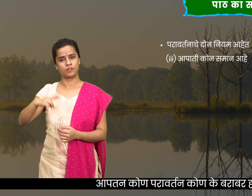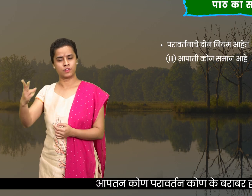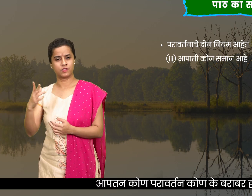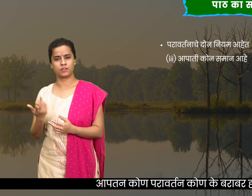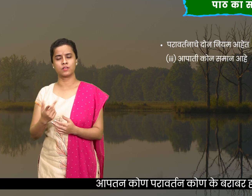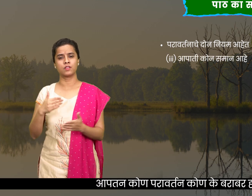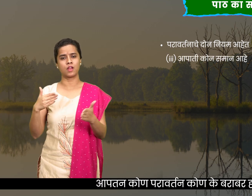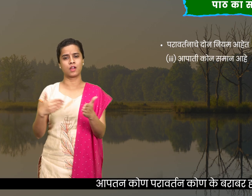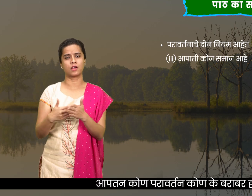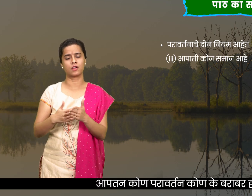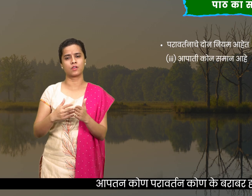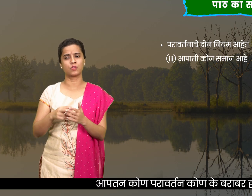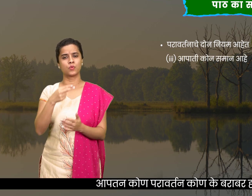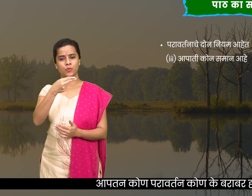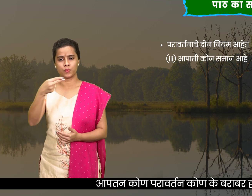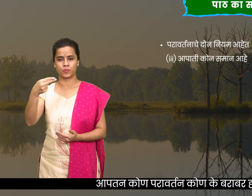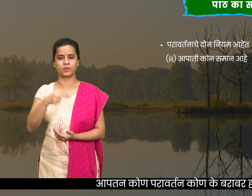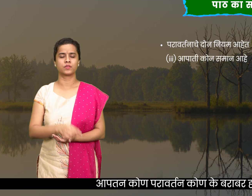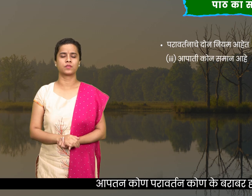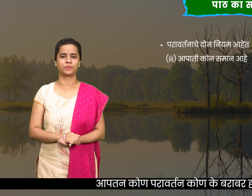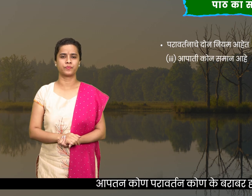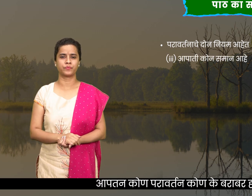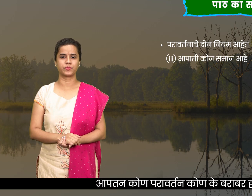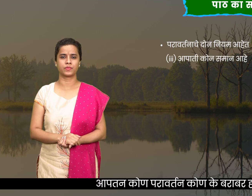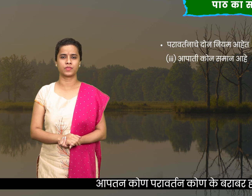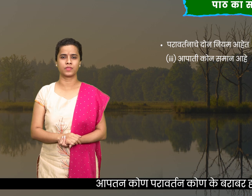आपतन कोण परावर्तन कोण के बराबर होता है।